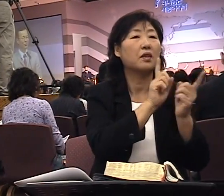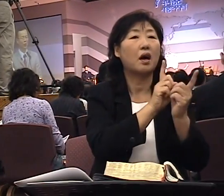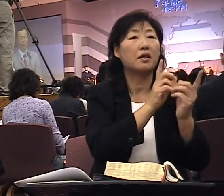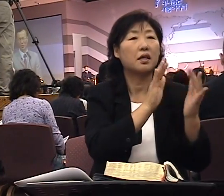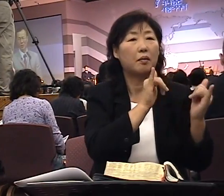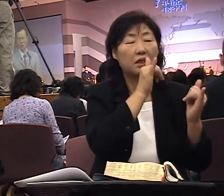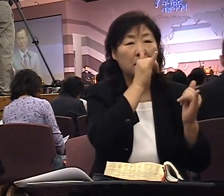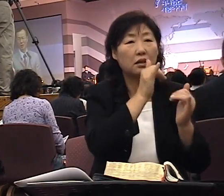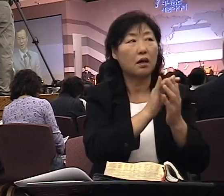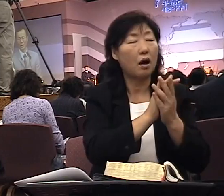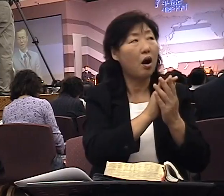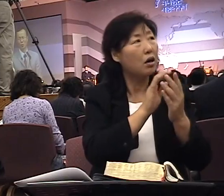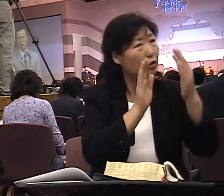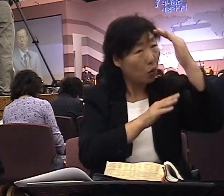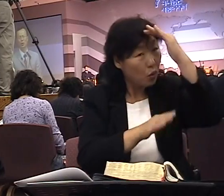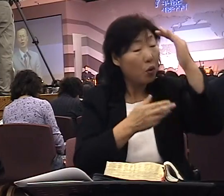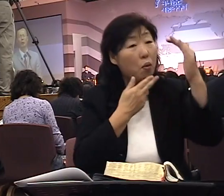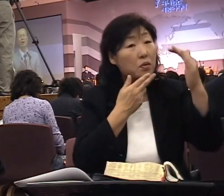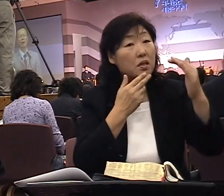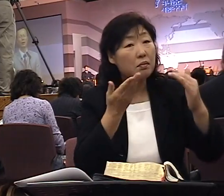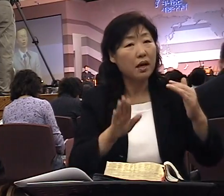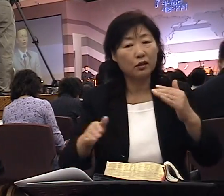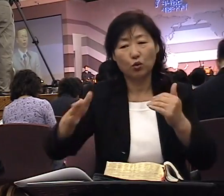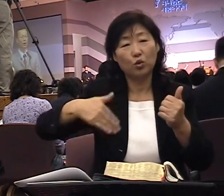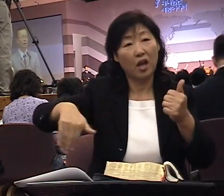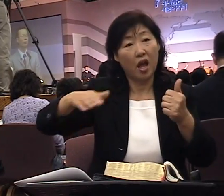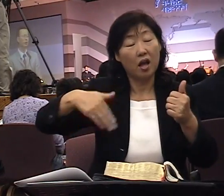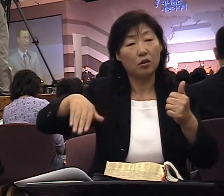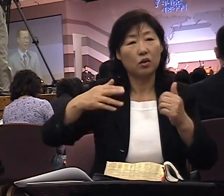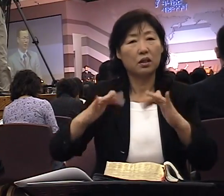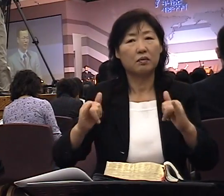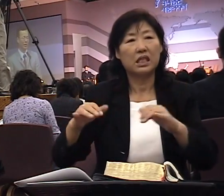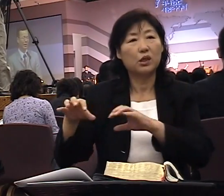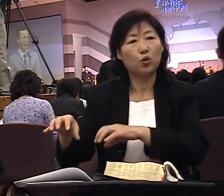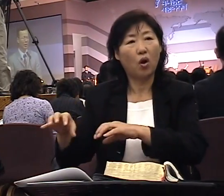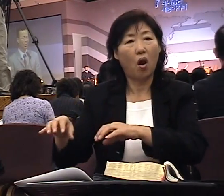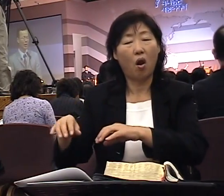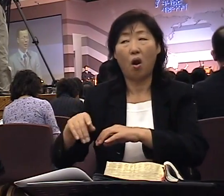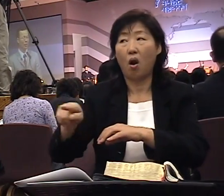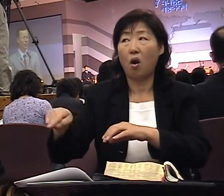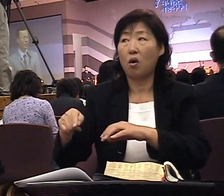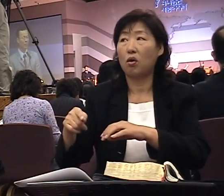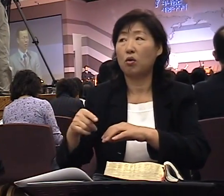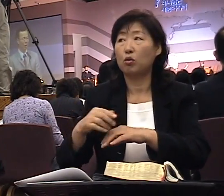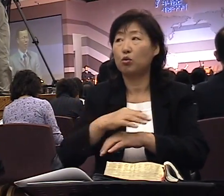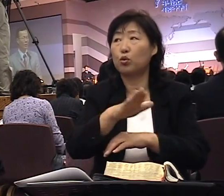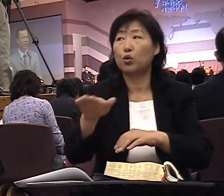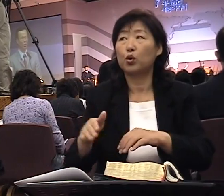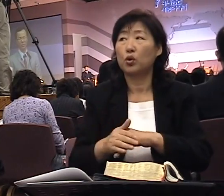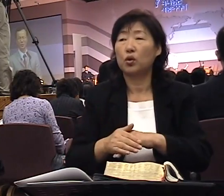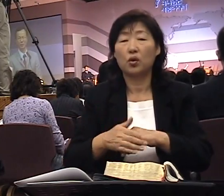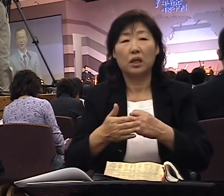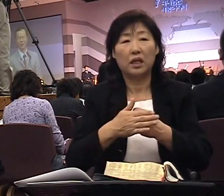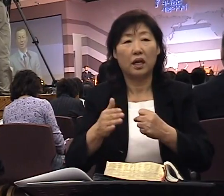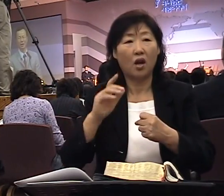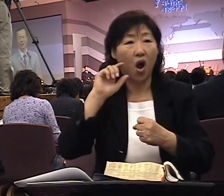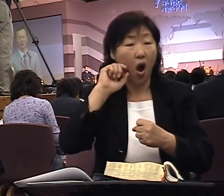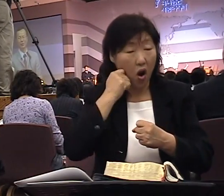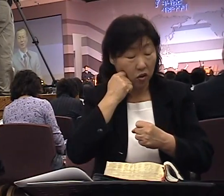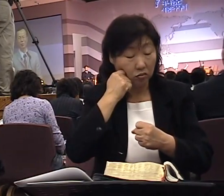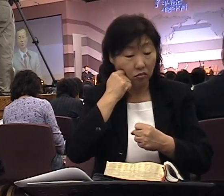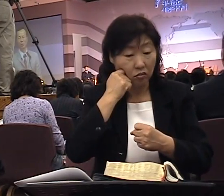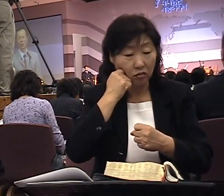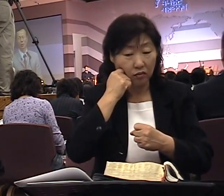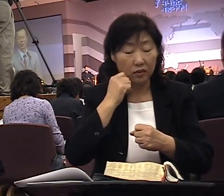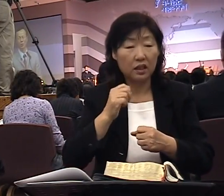그 성도들은 없지만 우리 주위에 너무나 많은 이웃들이 이 일로 인하여 지금 어려움을 겪고 있습니다.